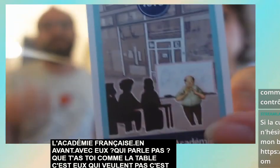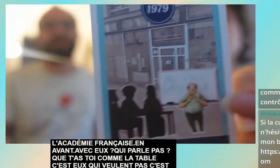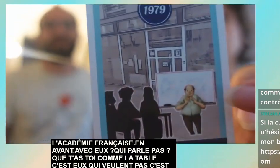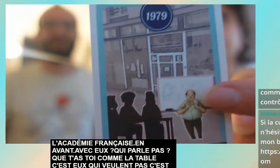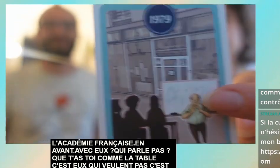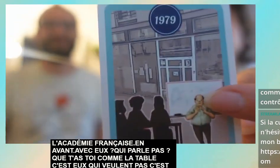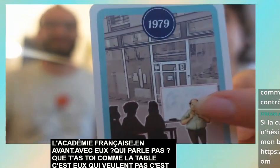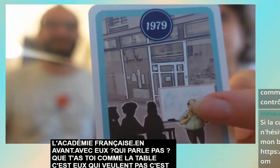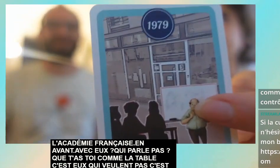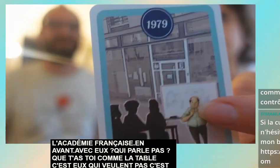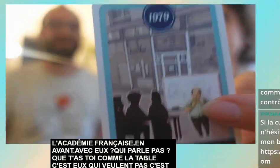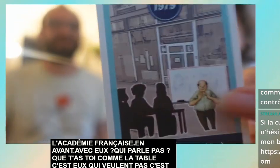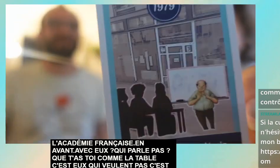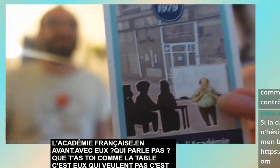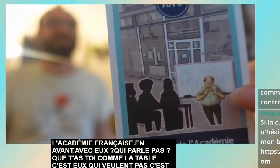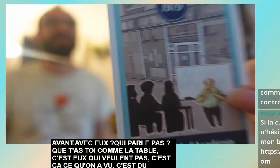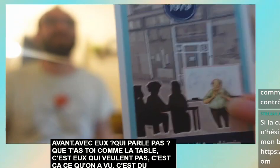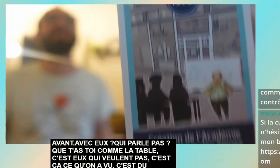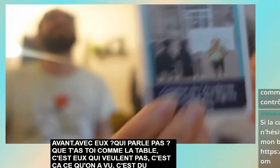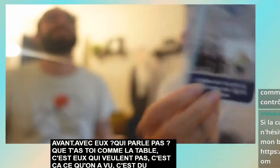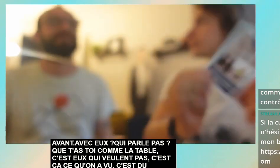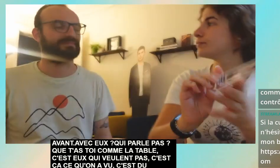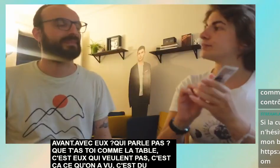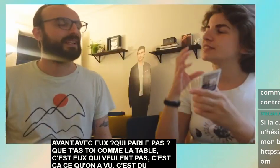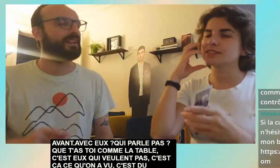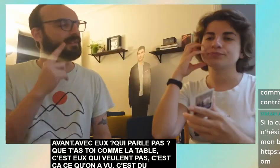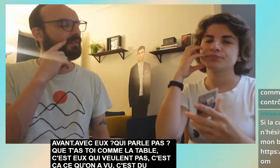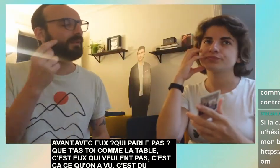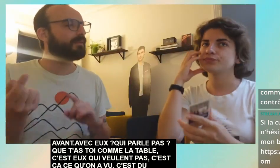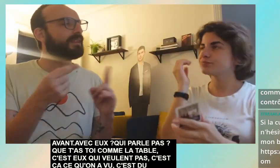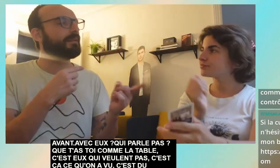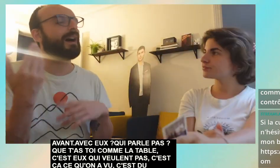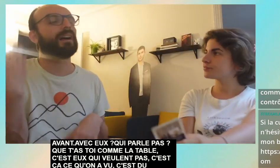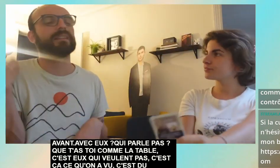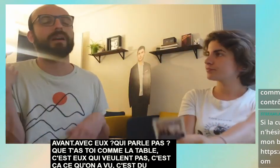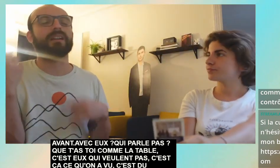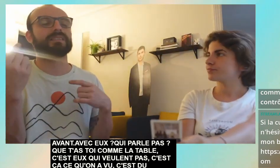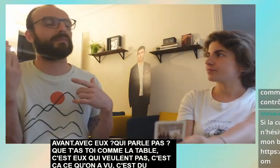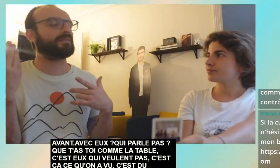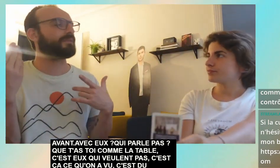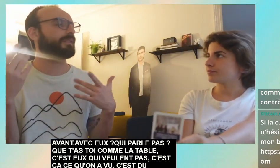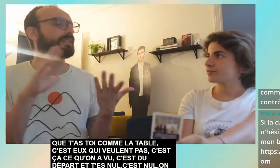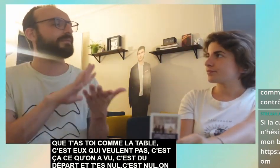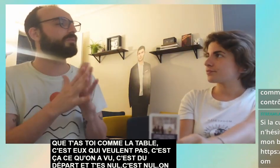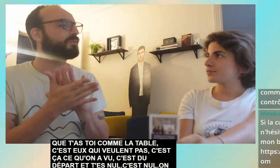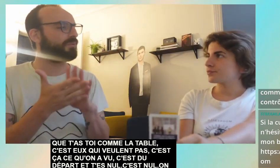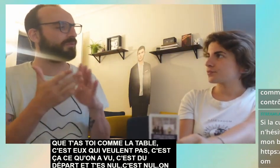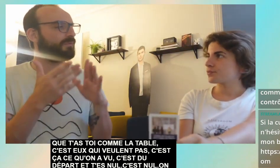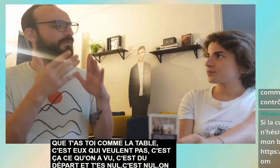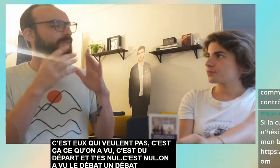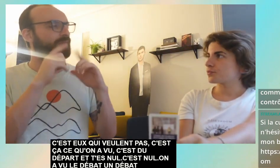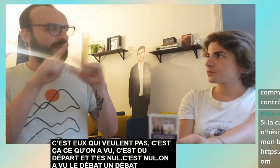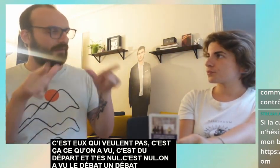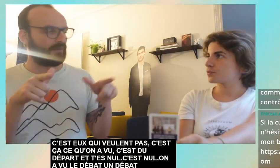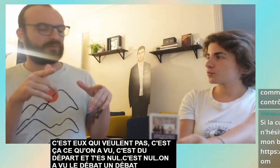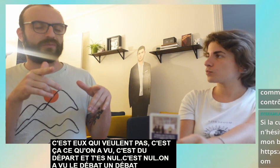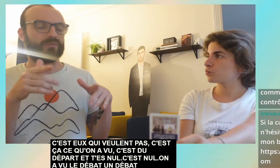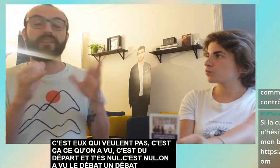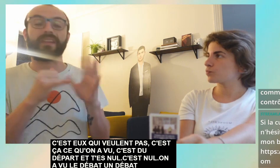là. C'est lui. On a vu un débat récemment sur les évolutions des langues dans un